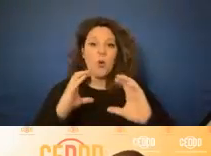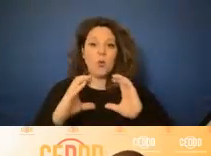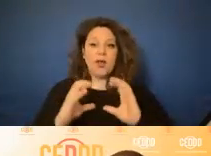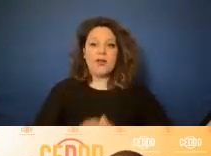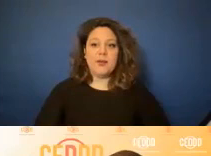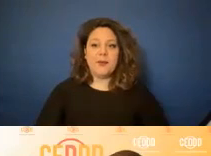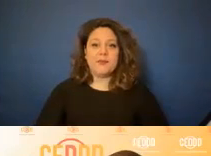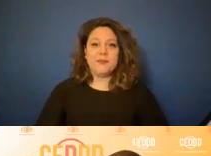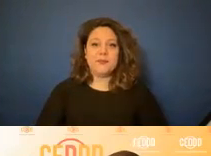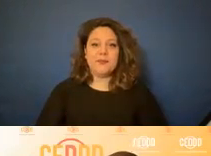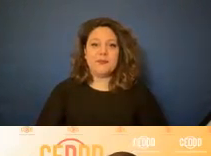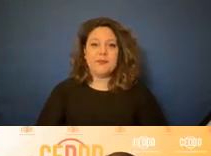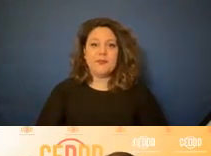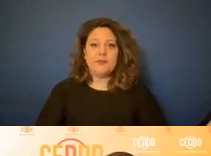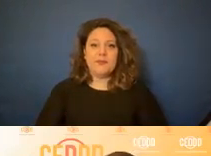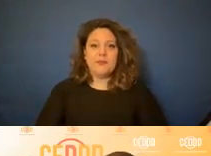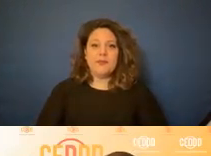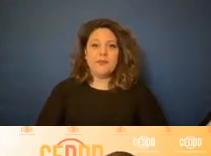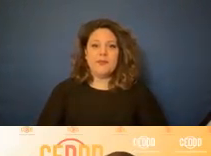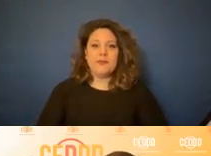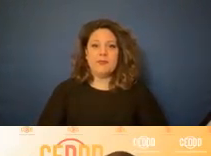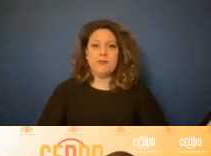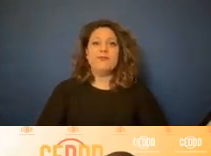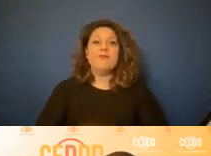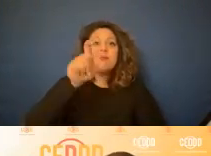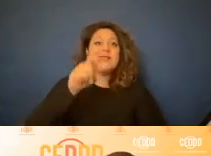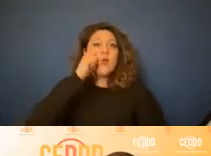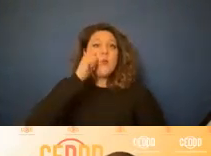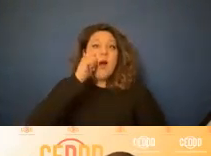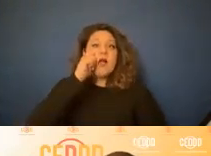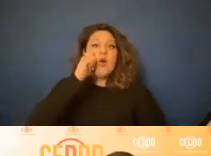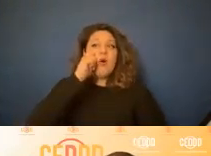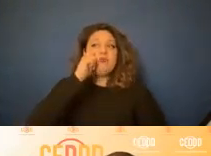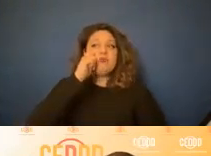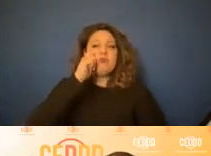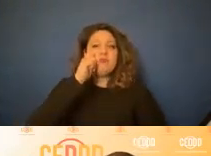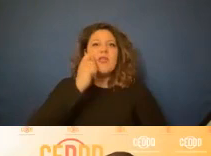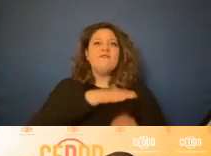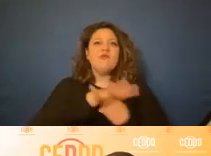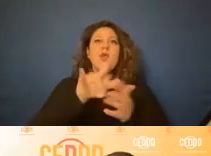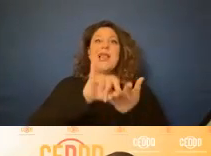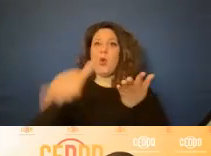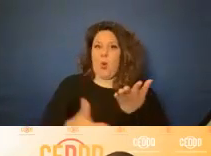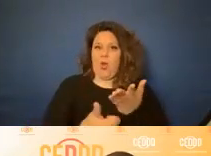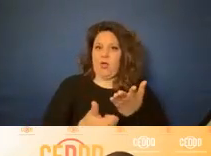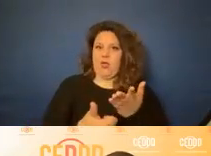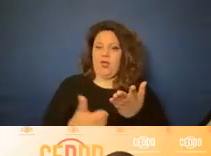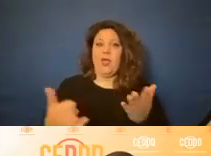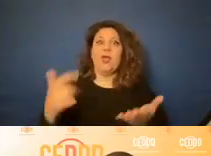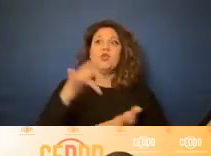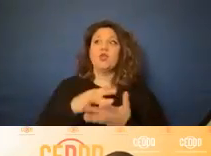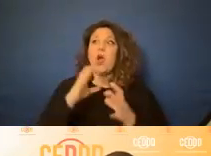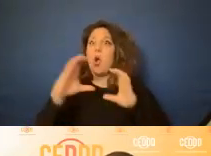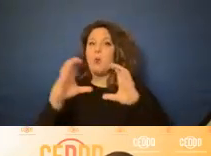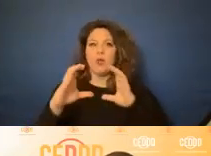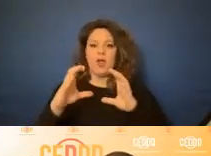humano se programa con el lenguaje y por tanto todo lo que es comunicación me descubre el mundo interior